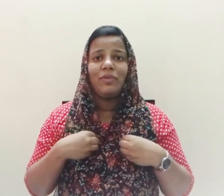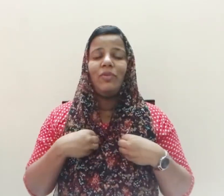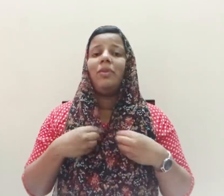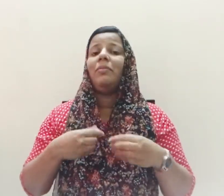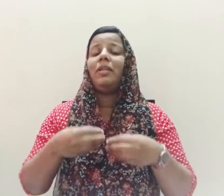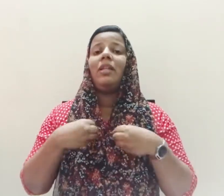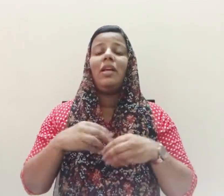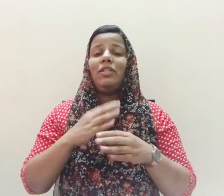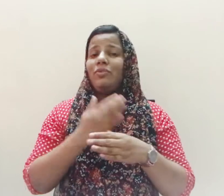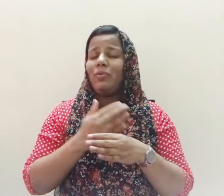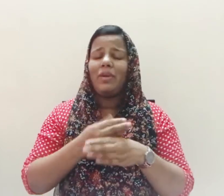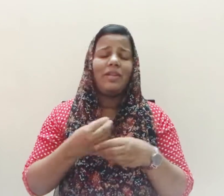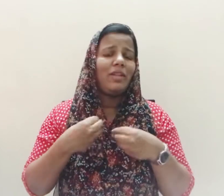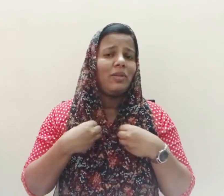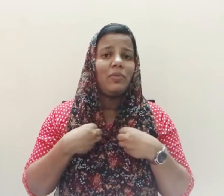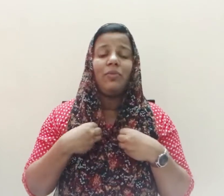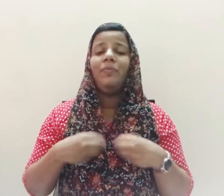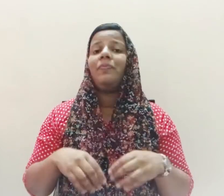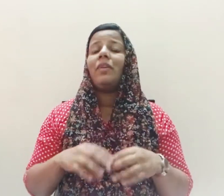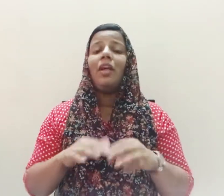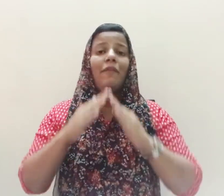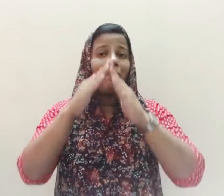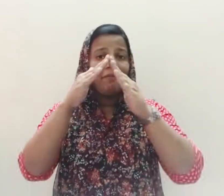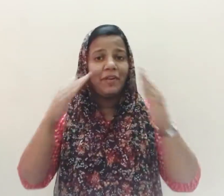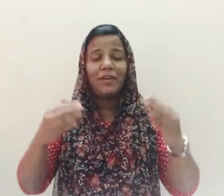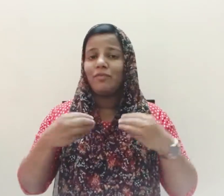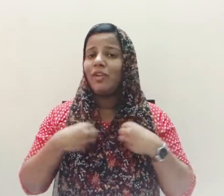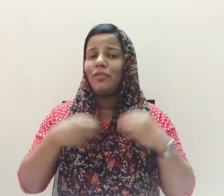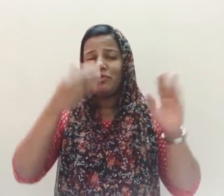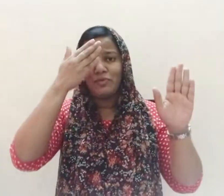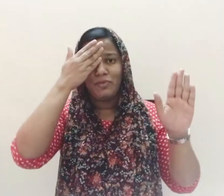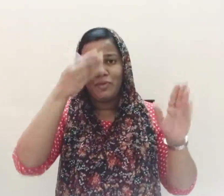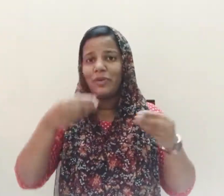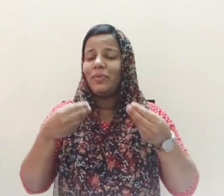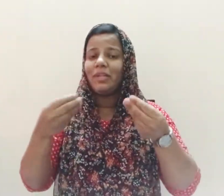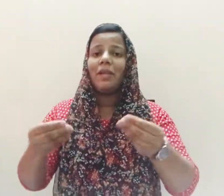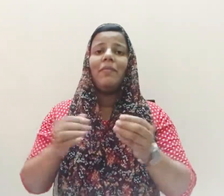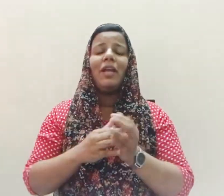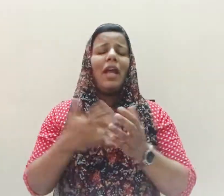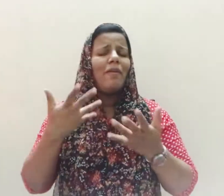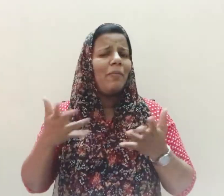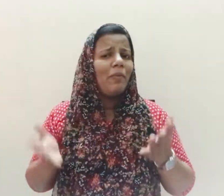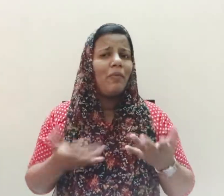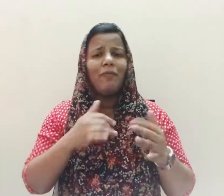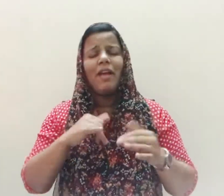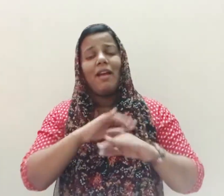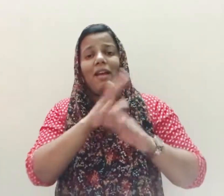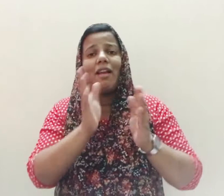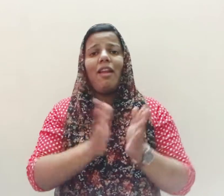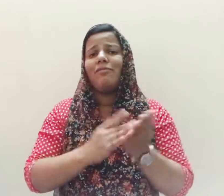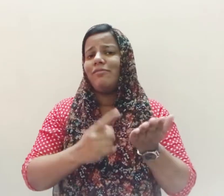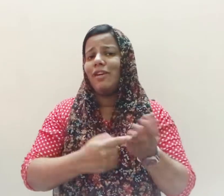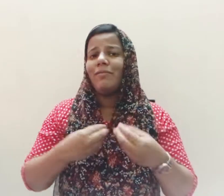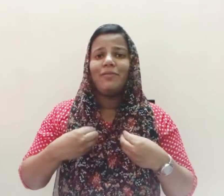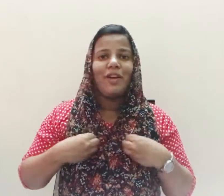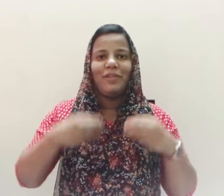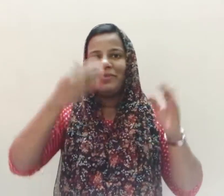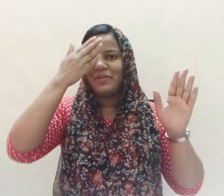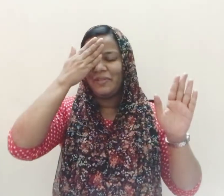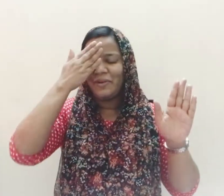തന്ന ഉപജീവന മാർഗത്തിനായിട്ട് സ്തോത്രം, അങ്ങ് പാർപ്പാൻ തന്ന ഭവനത്തിനായിട്ട് സ്തോത്രം, അങ്ങ് യാത്ര ചെയ്യാൻ തന്ന എല്ലാ സൗകര്യങ്ങൾക്കായിട്ടും സ്തോത്രം. കർത്താവേ,